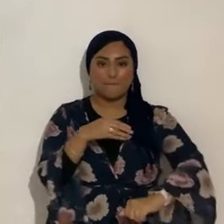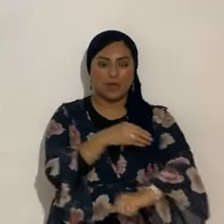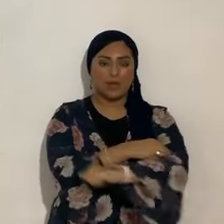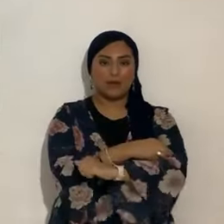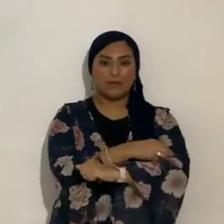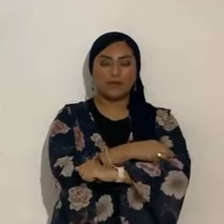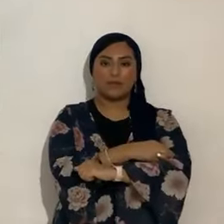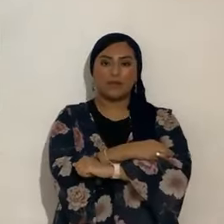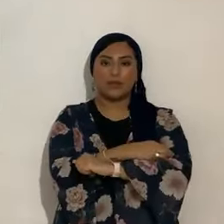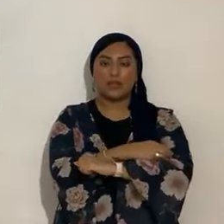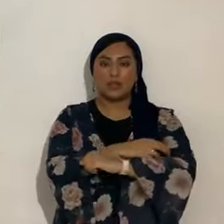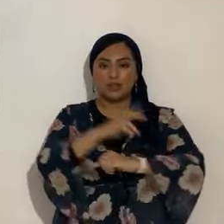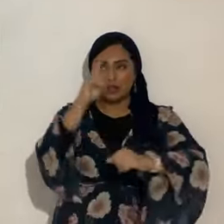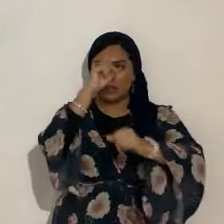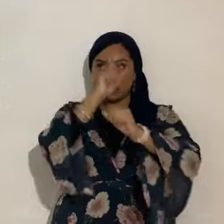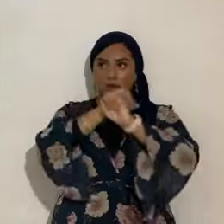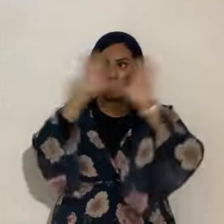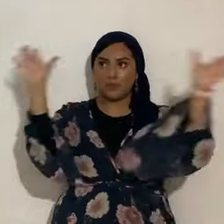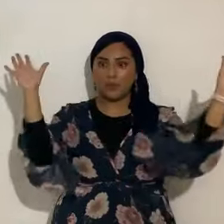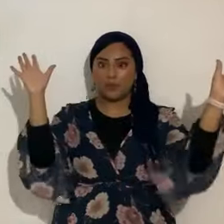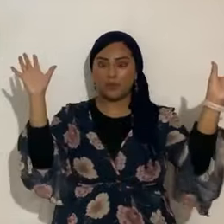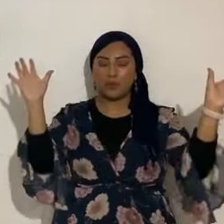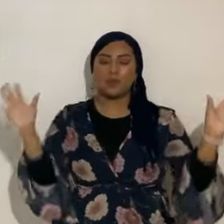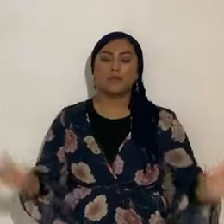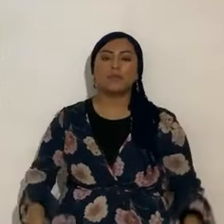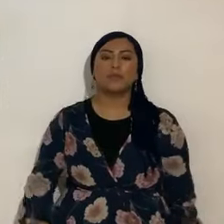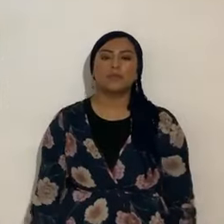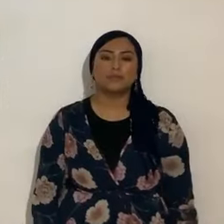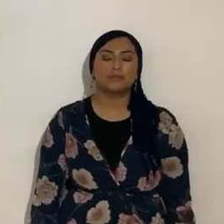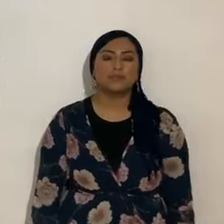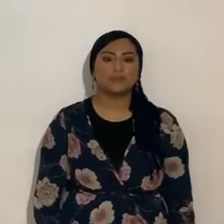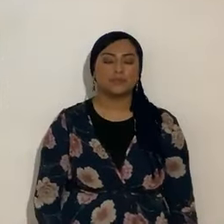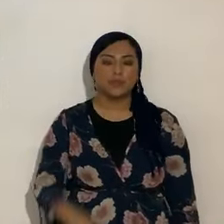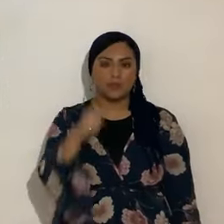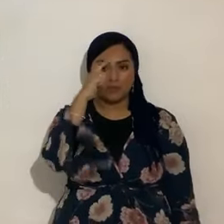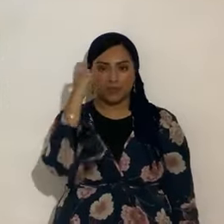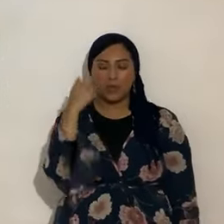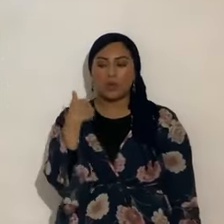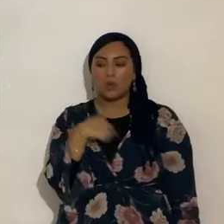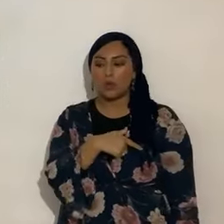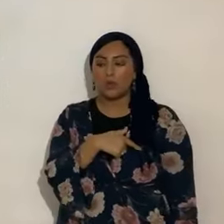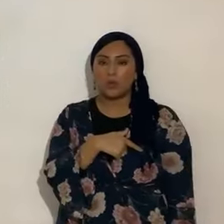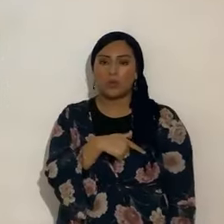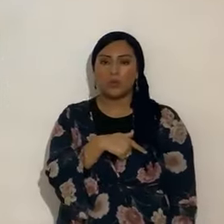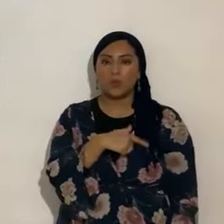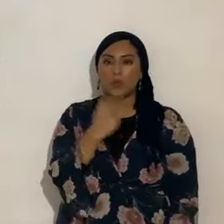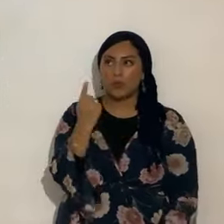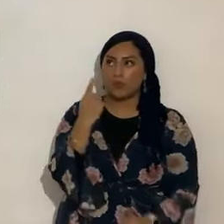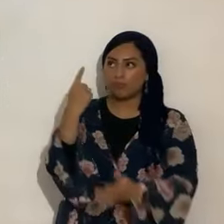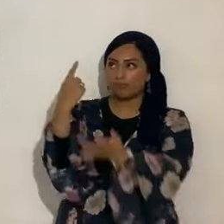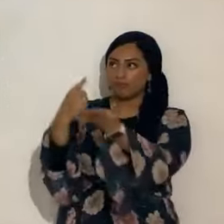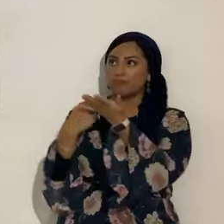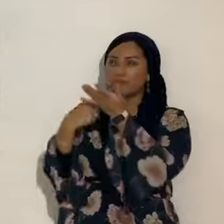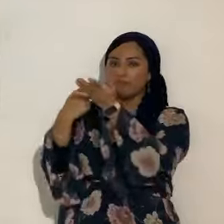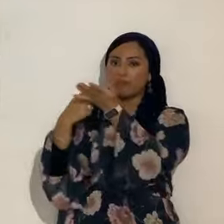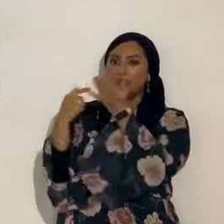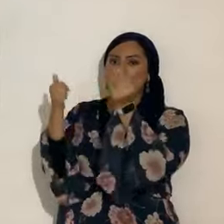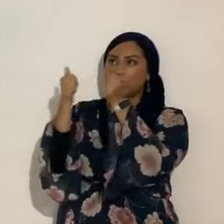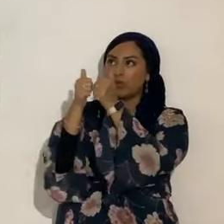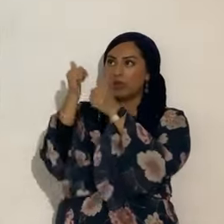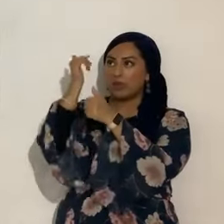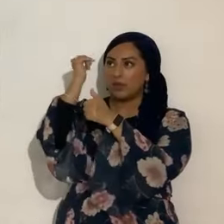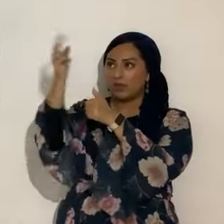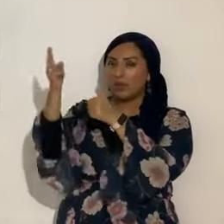potencial creativo, es decir, porque estamos dependiendo directamente de Yahweh, que es creador,